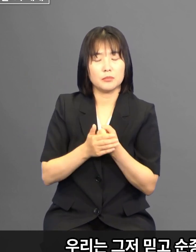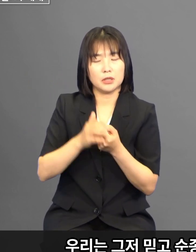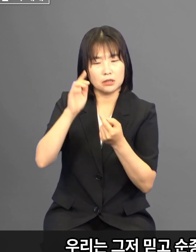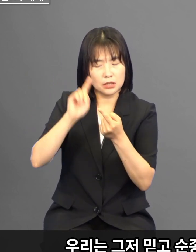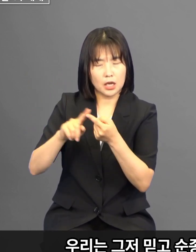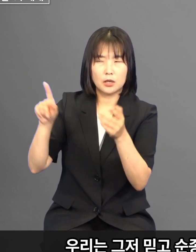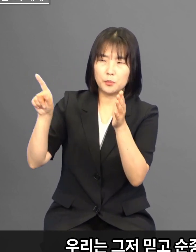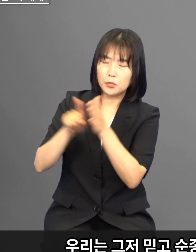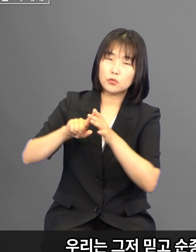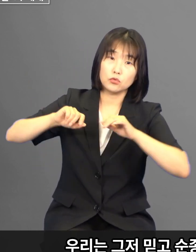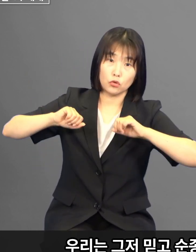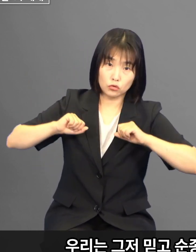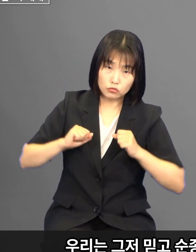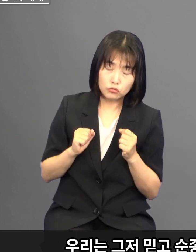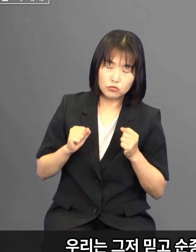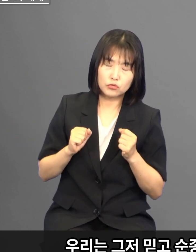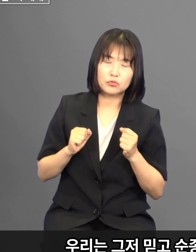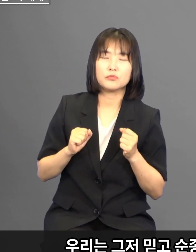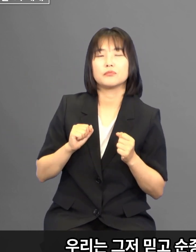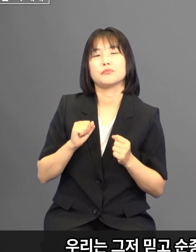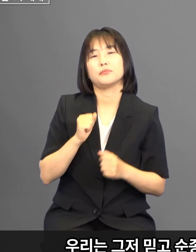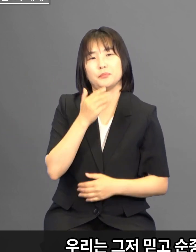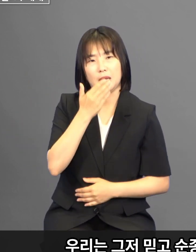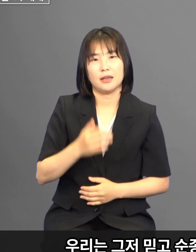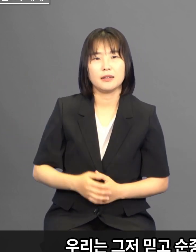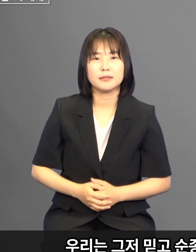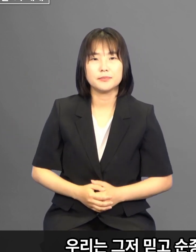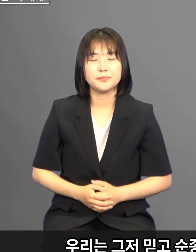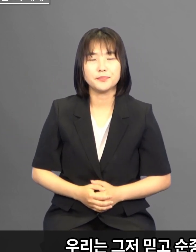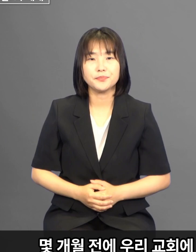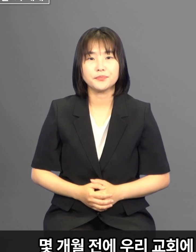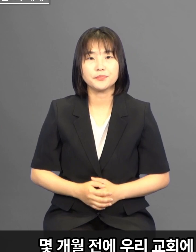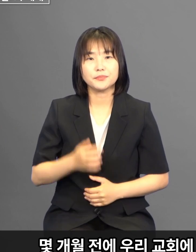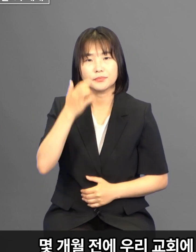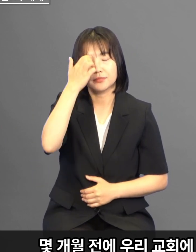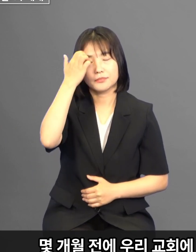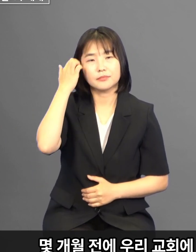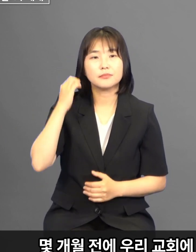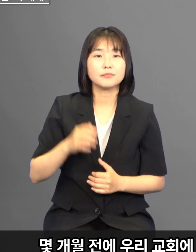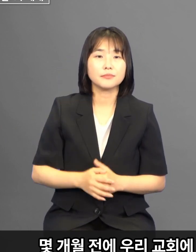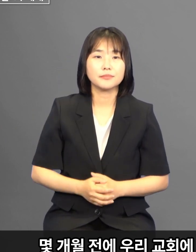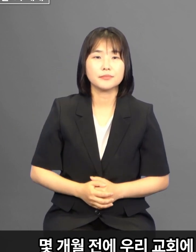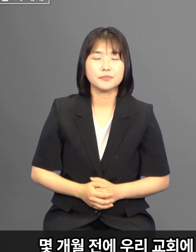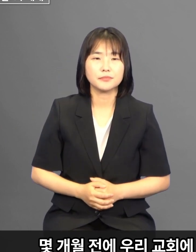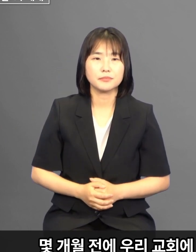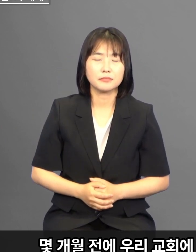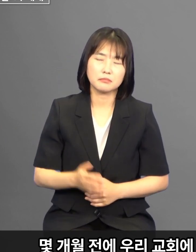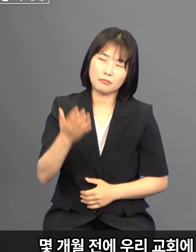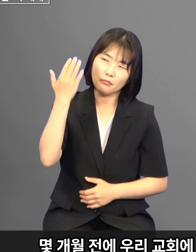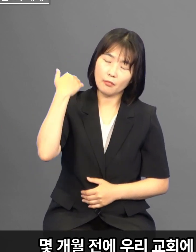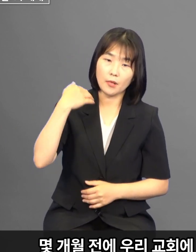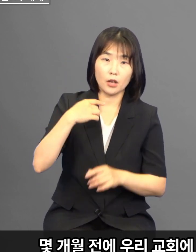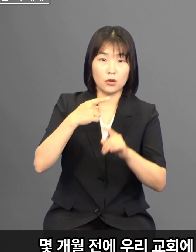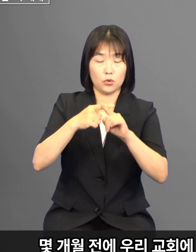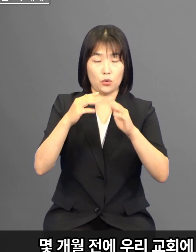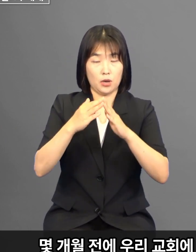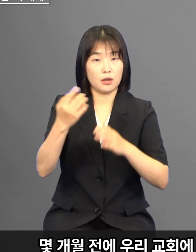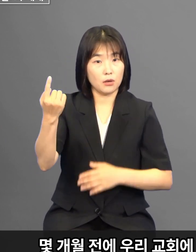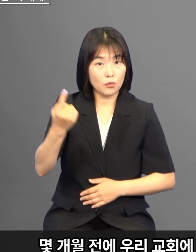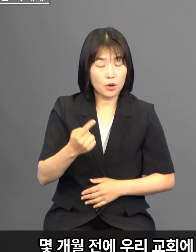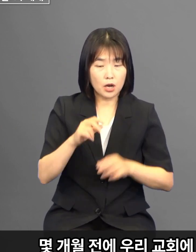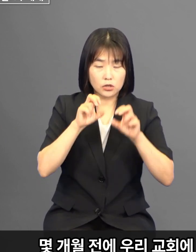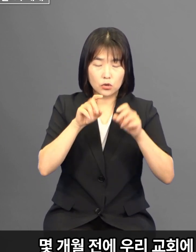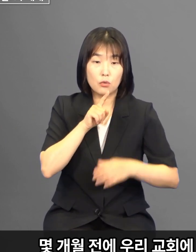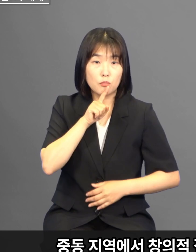믿고 순종으로 나아가면 된다는 것입니다. 몇 개월 전에 우리 교회에 오셔서 선교 보고를 하신